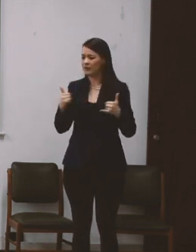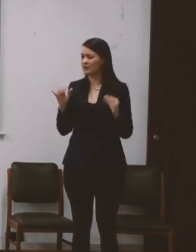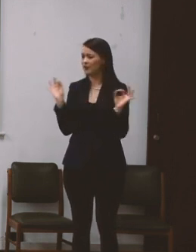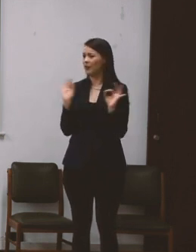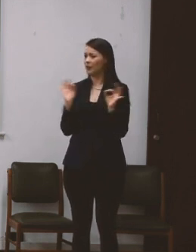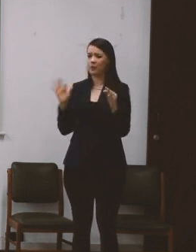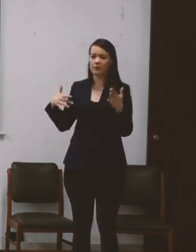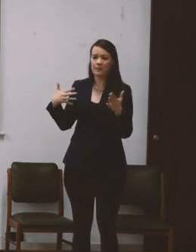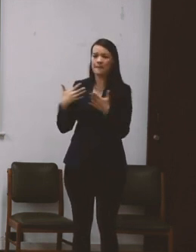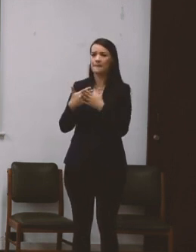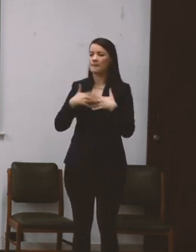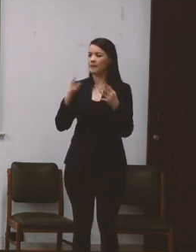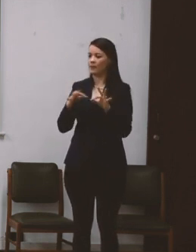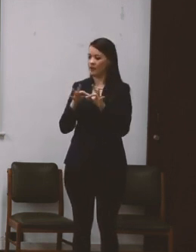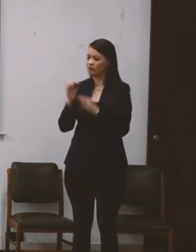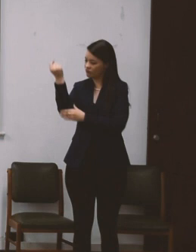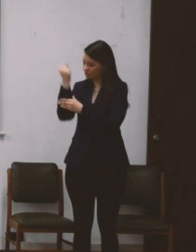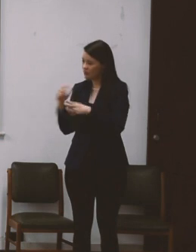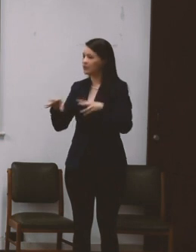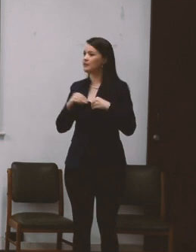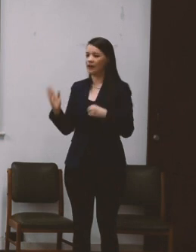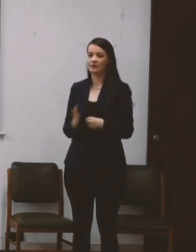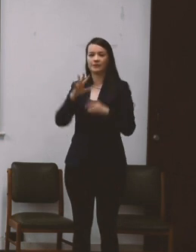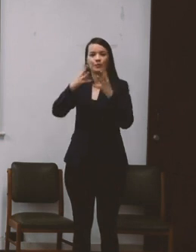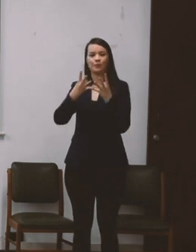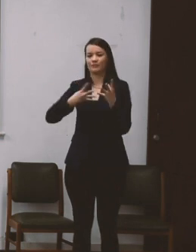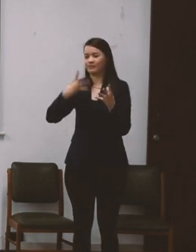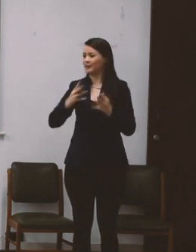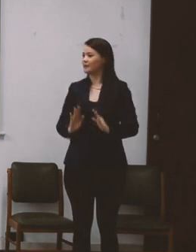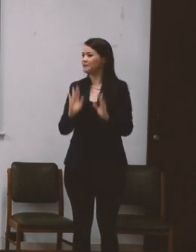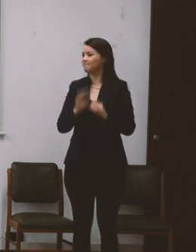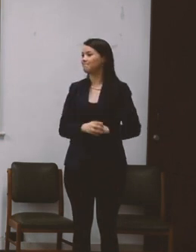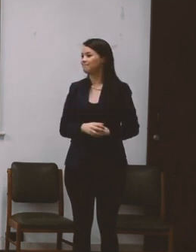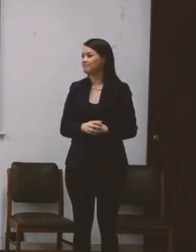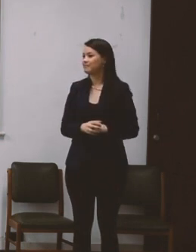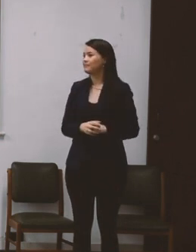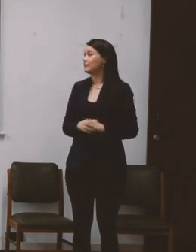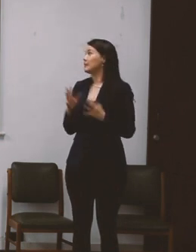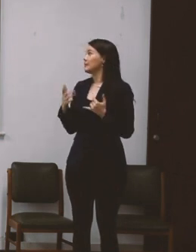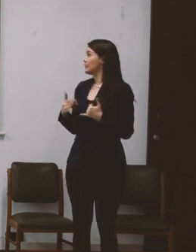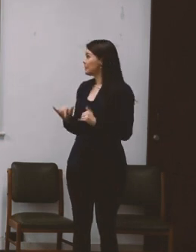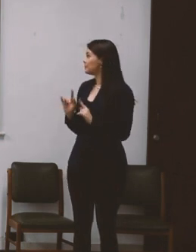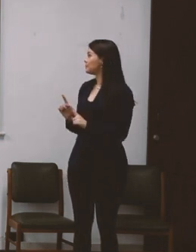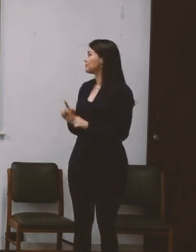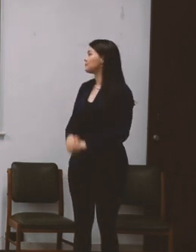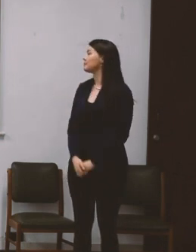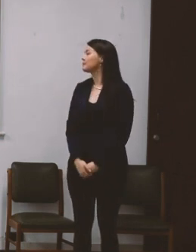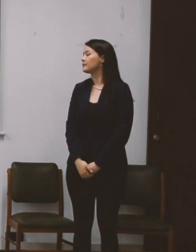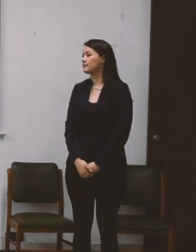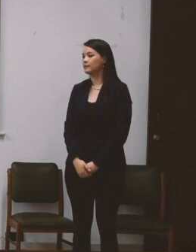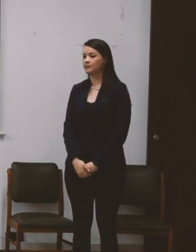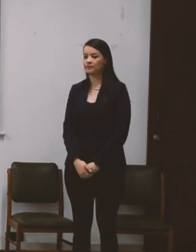la posibilidad creativa y cooperativa de estar en el mundo. Y bueno, ya para cerrar,